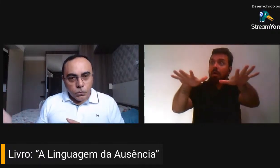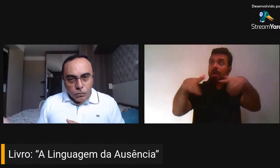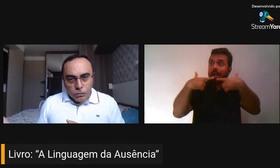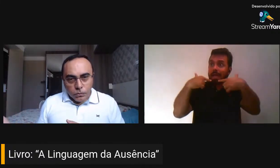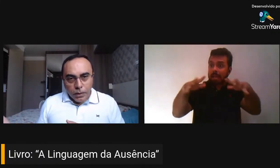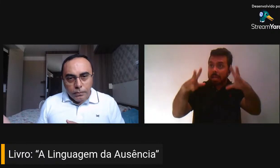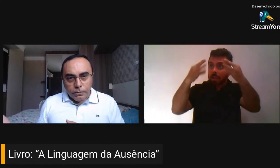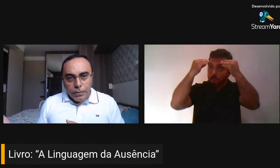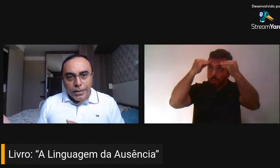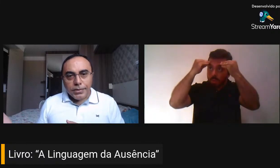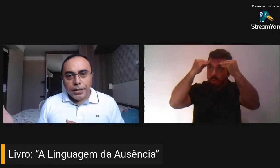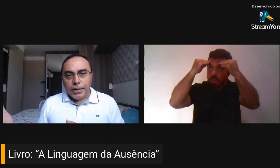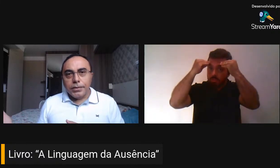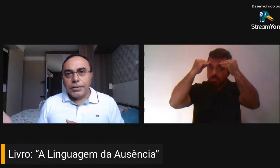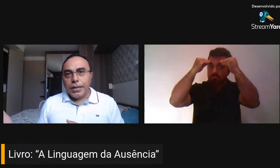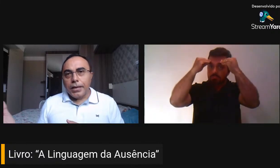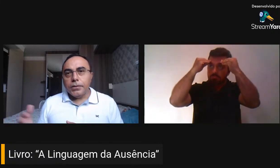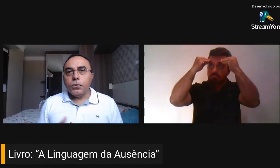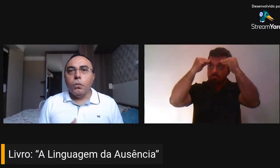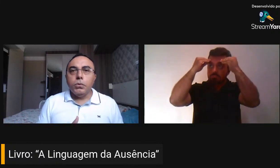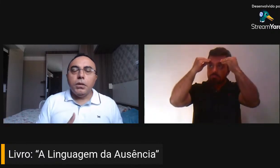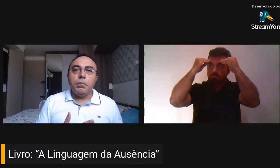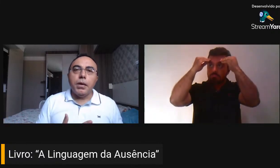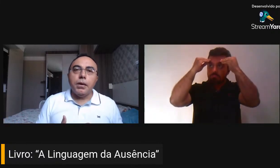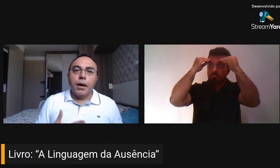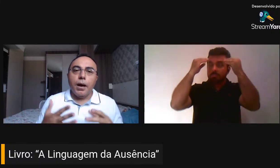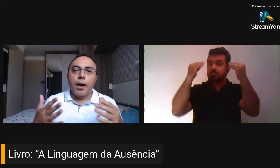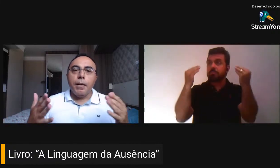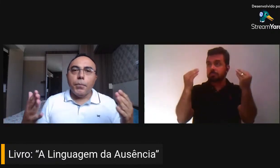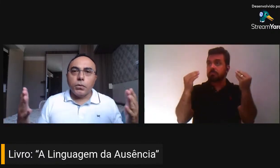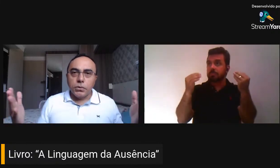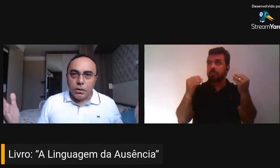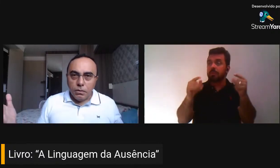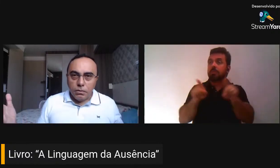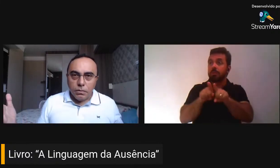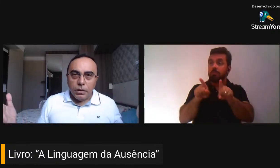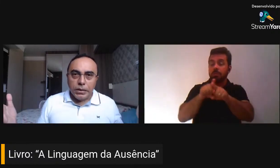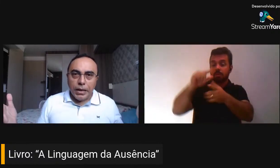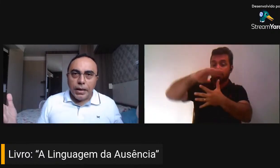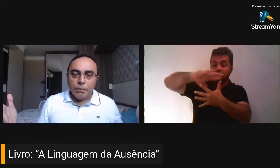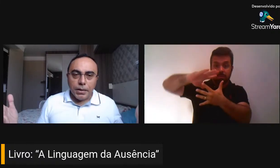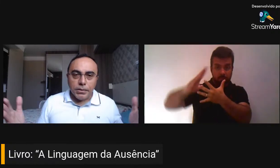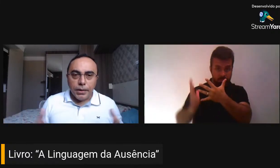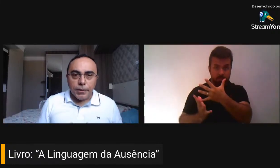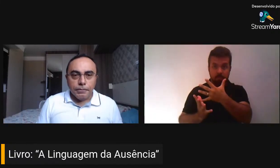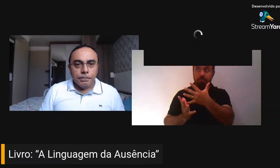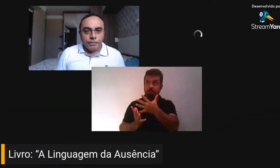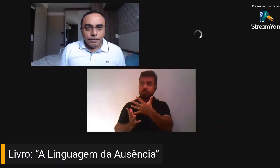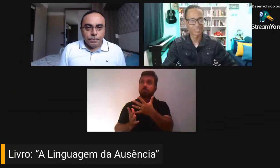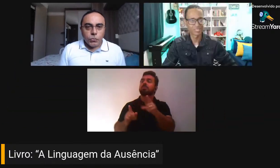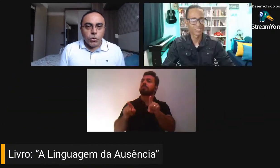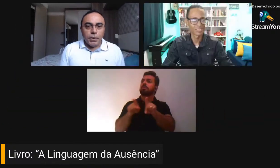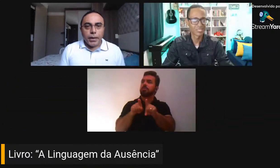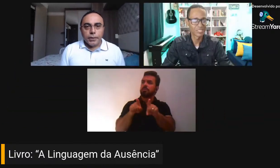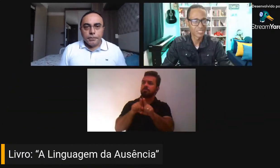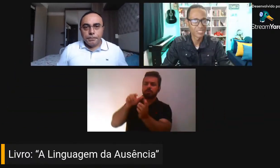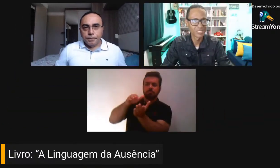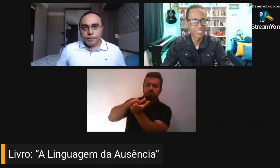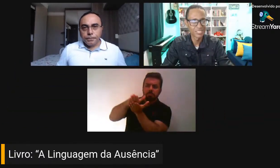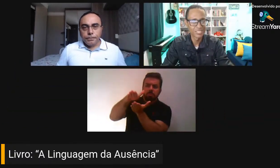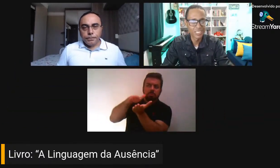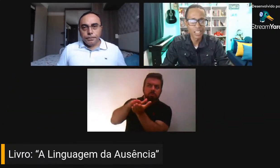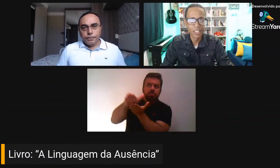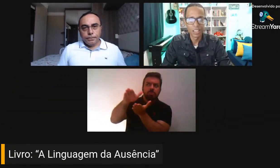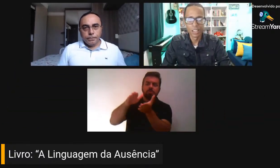né, brasileira de sinais, como também a produção literária brasileira. Muito obrigado.